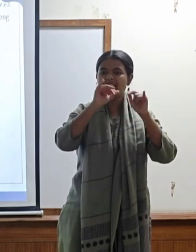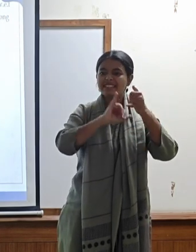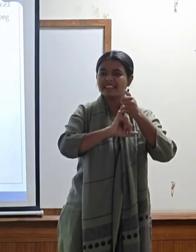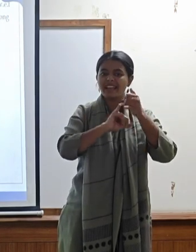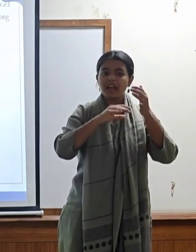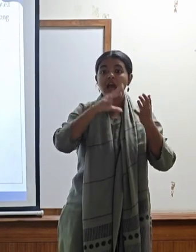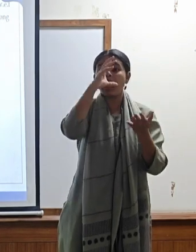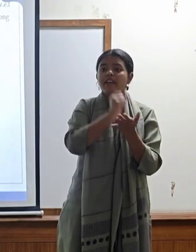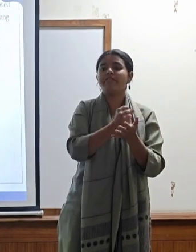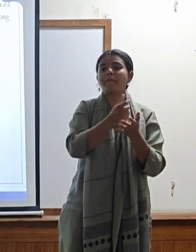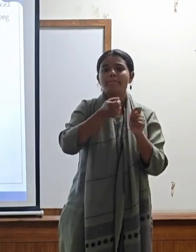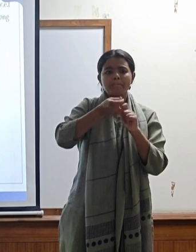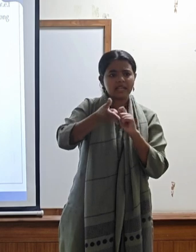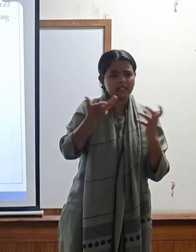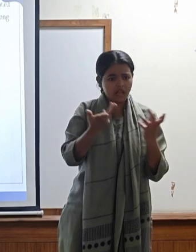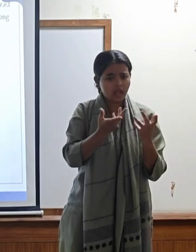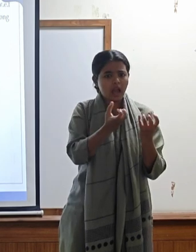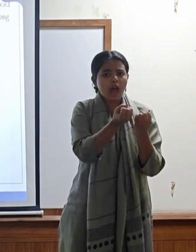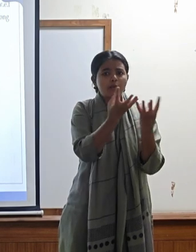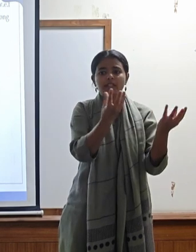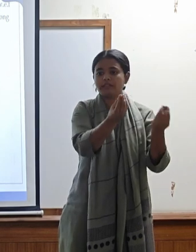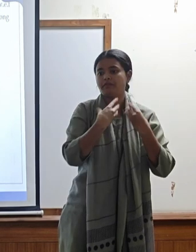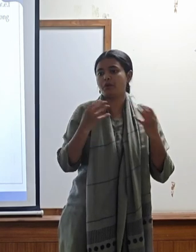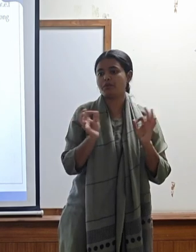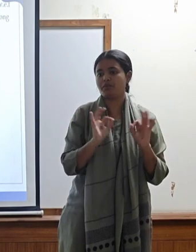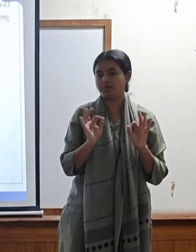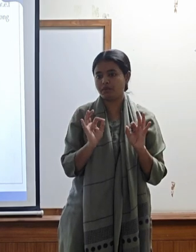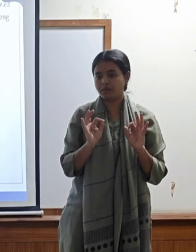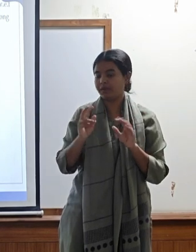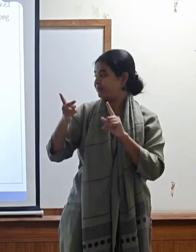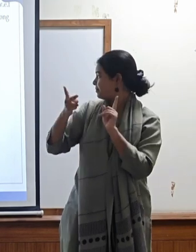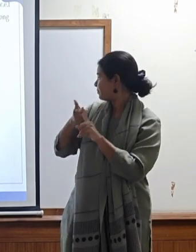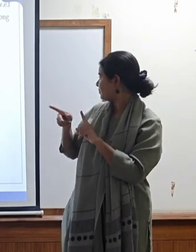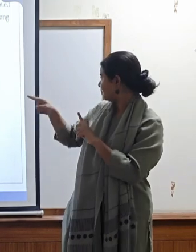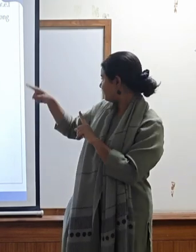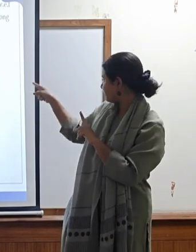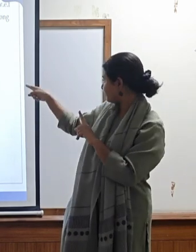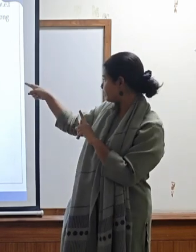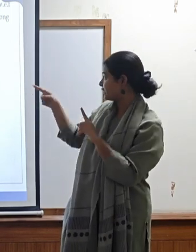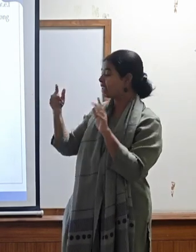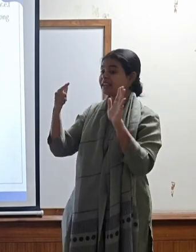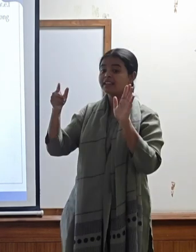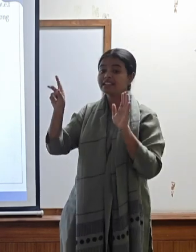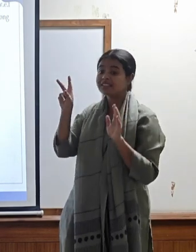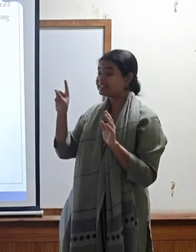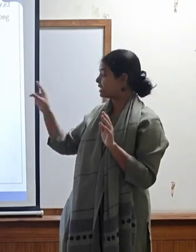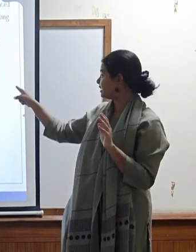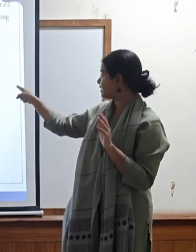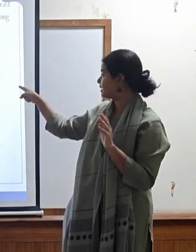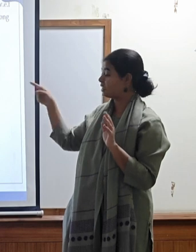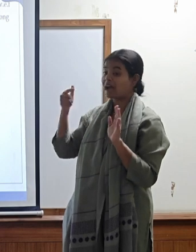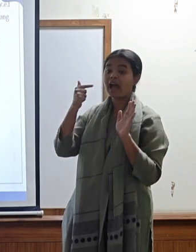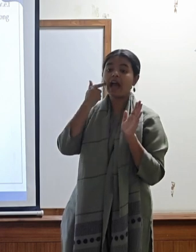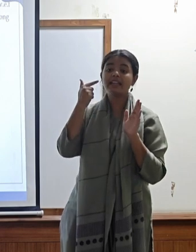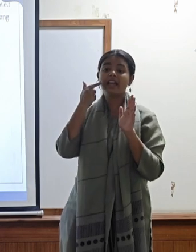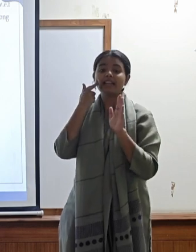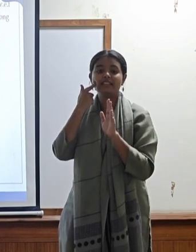Second was inflation. Under NPS पेंशन दैट इज हम एन्युटी बोलते हैं, वो फिक्स